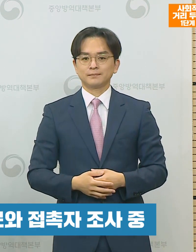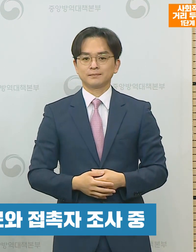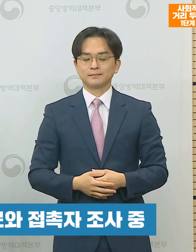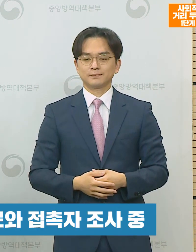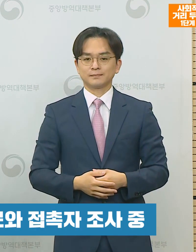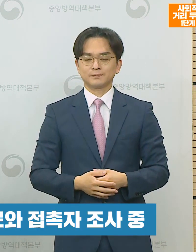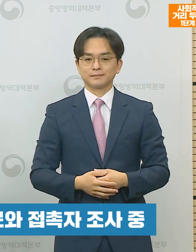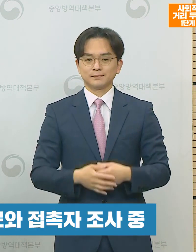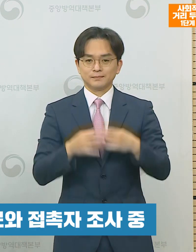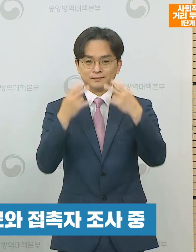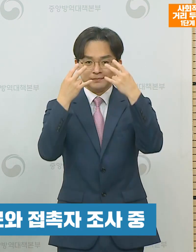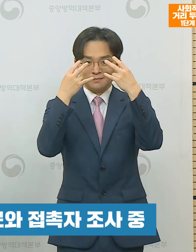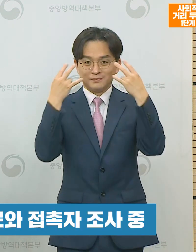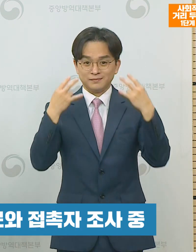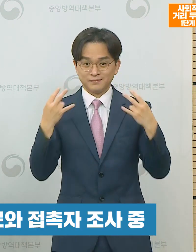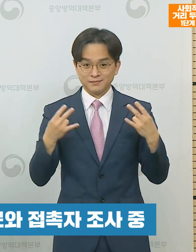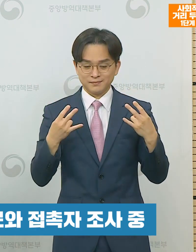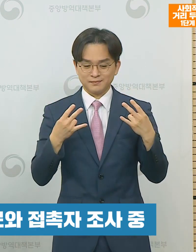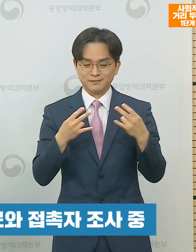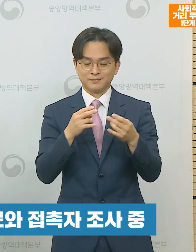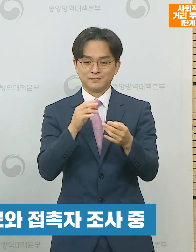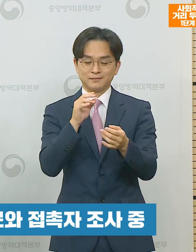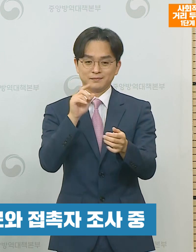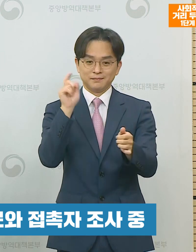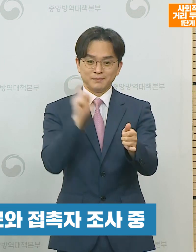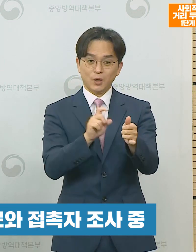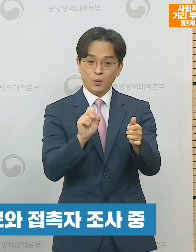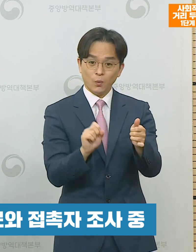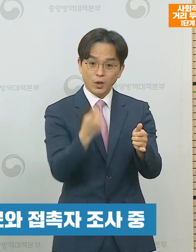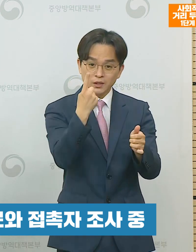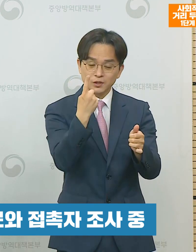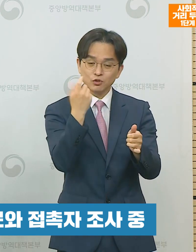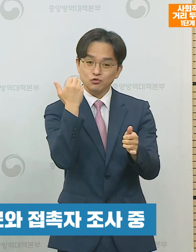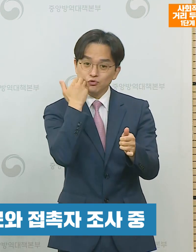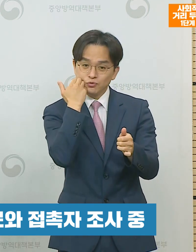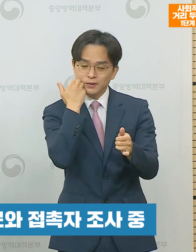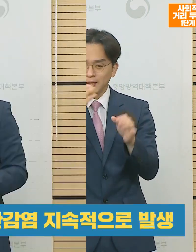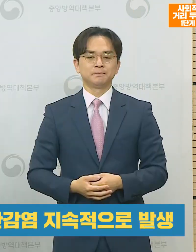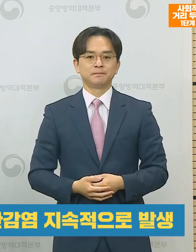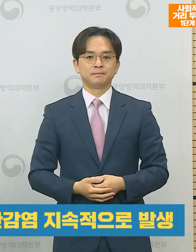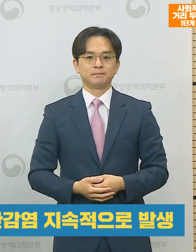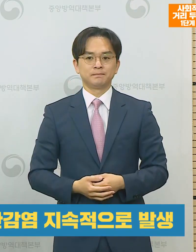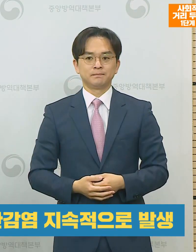커피 전문점에서의 감염 경로와 접촉자는 조사가 진행 중에 있습니다.